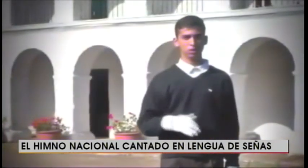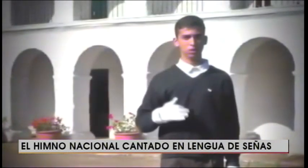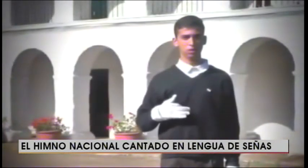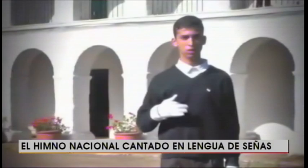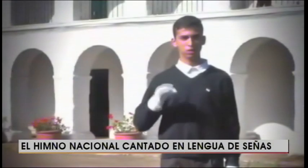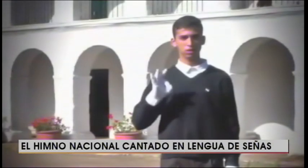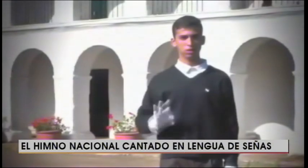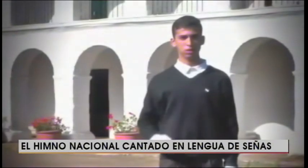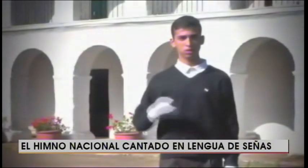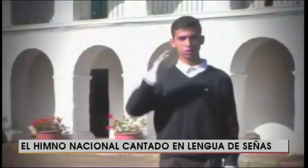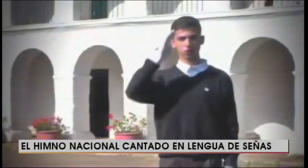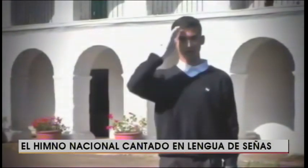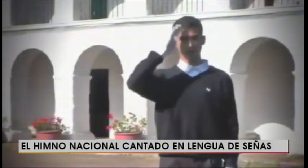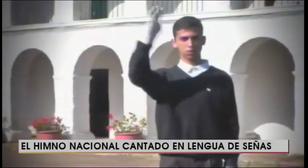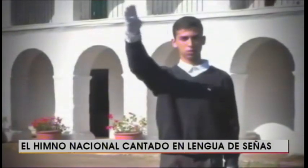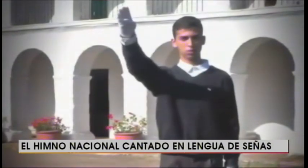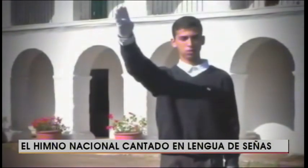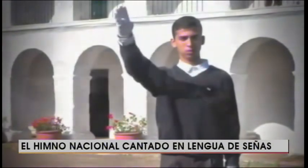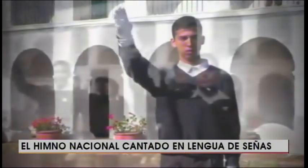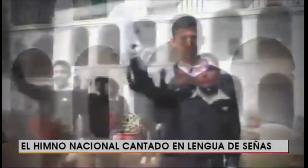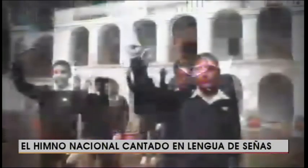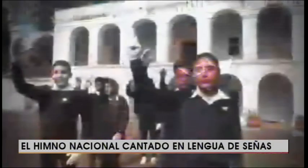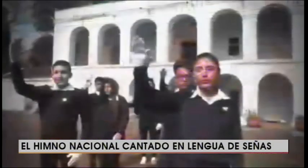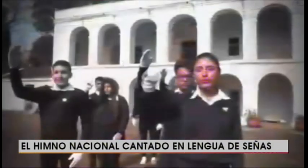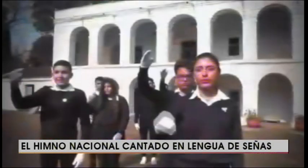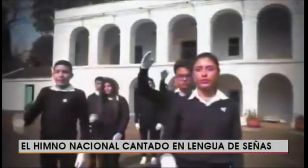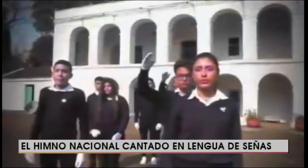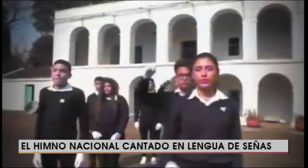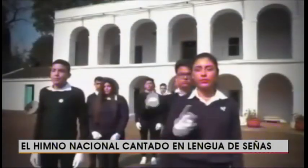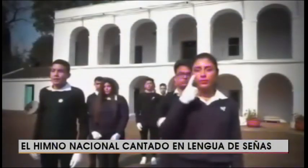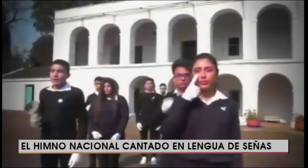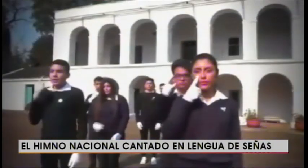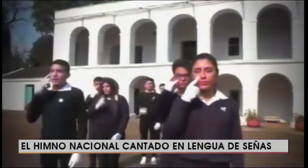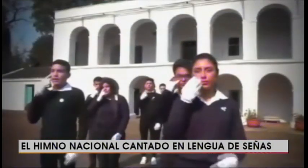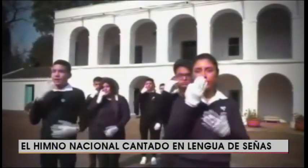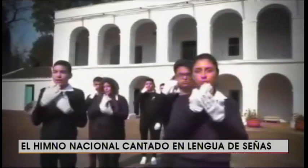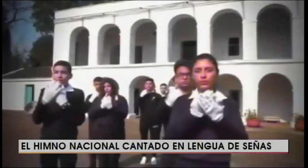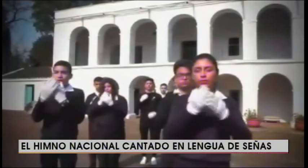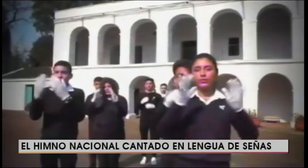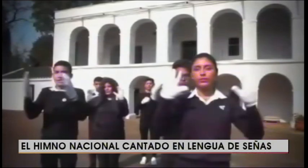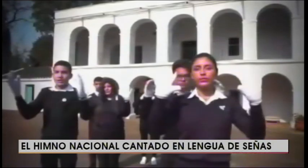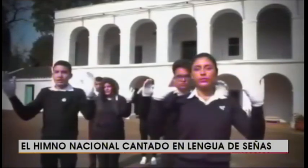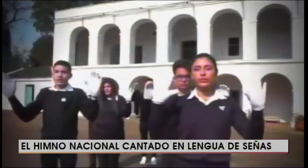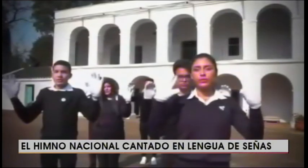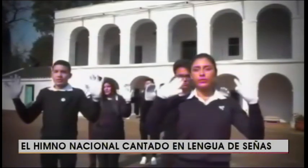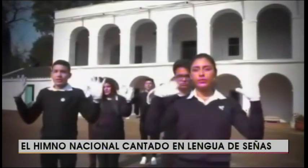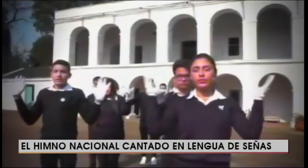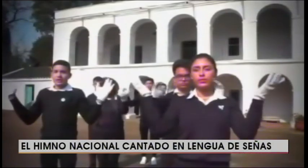argentino, salud Y los libres